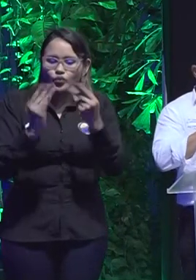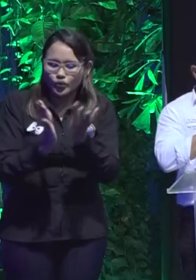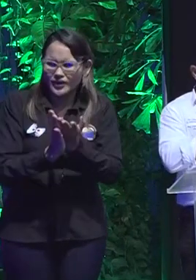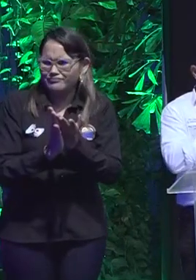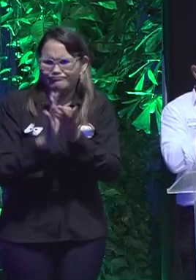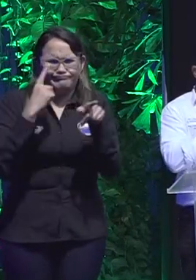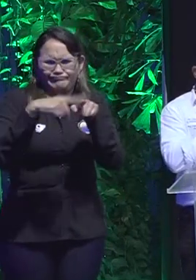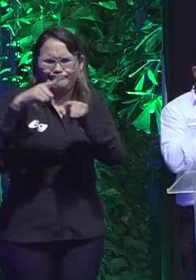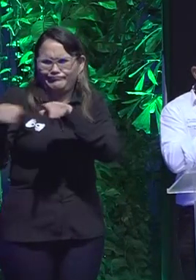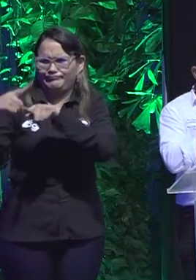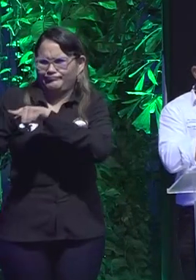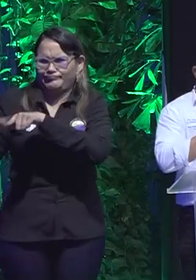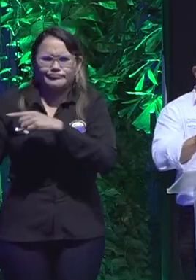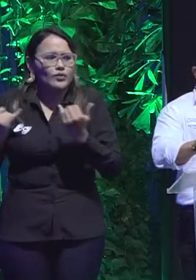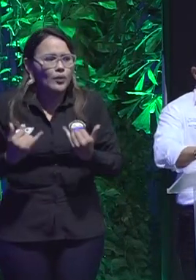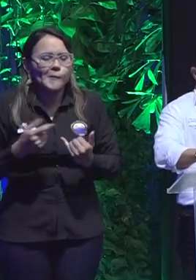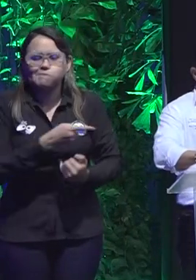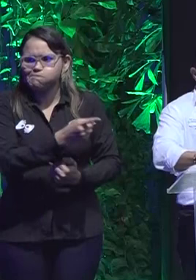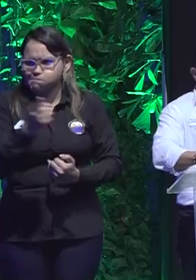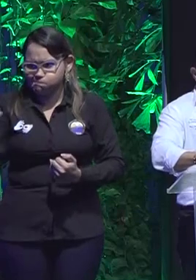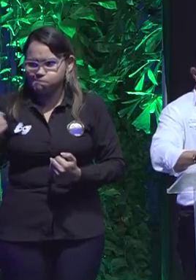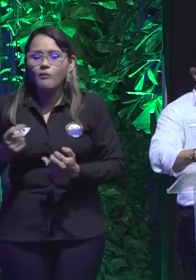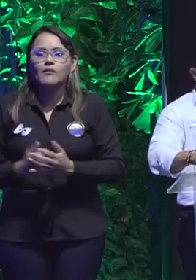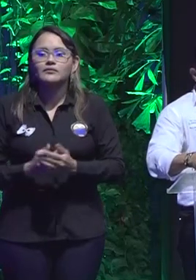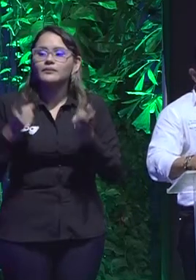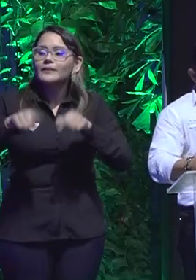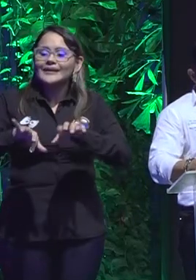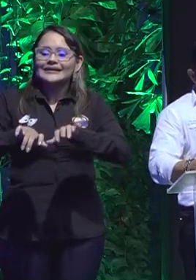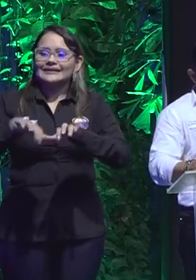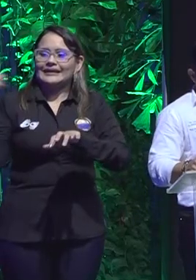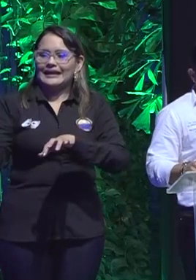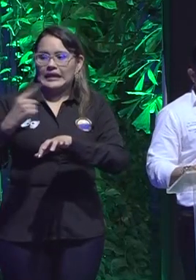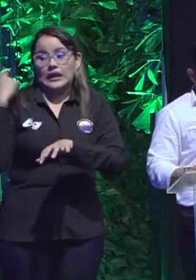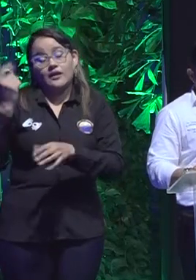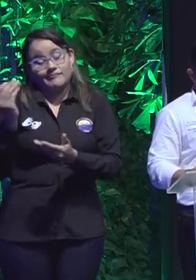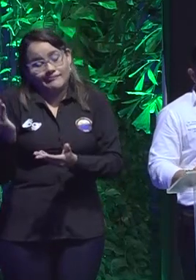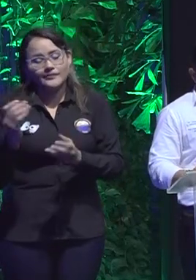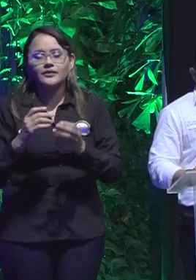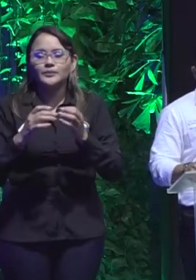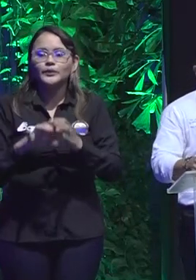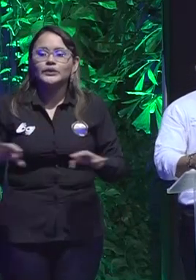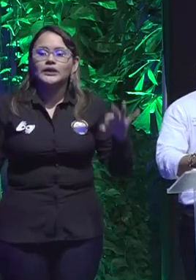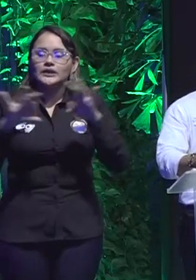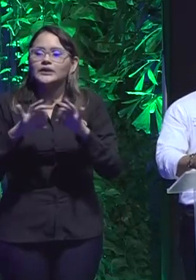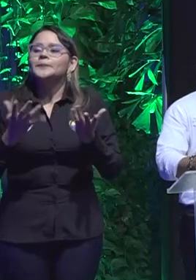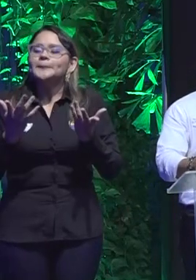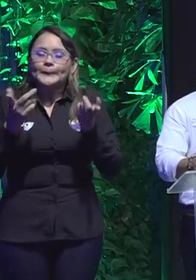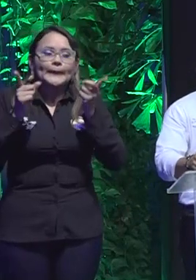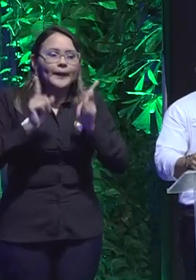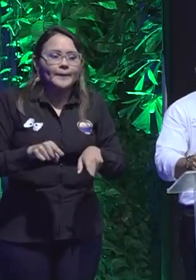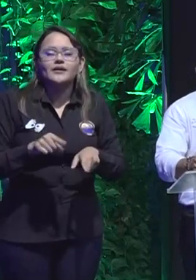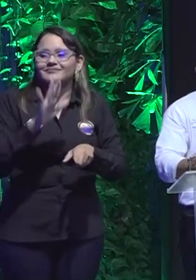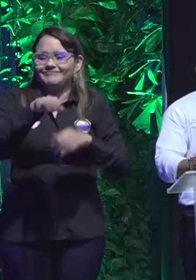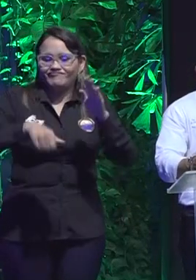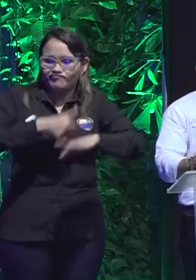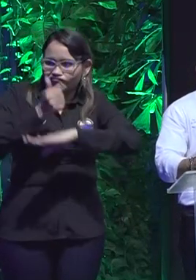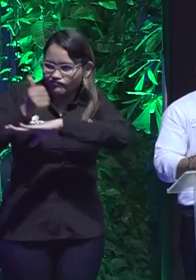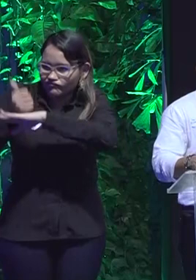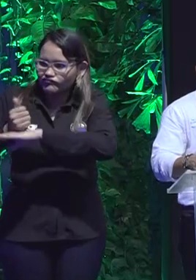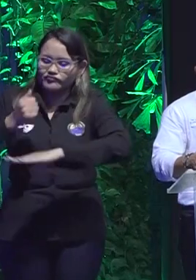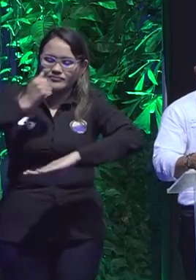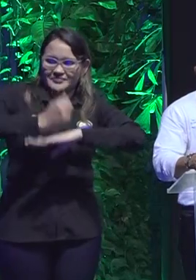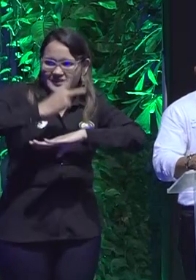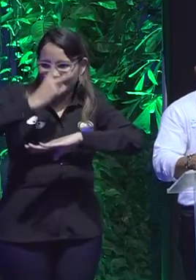a los diferentes miembros, a la señora secretaria general, por supuesto, a los directivos, vicerrectores,